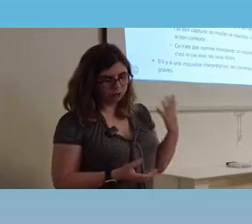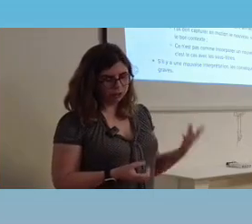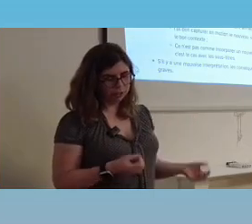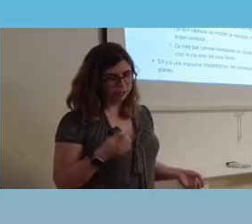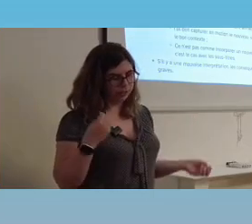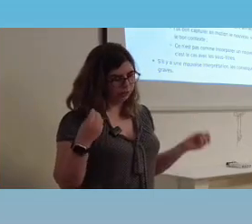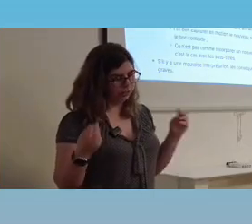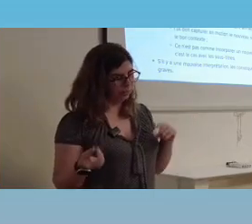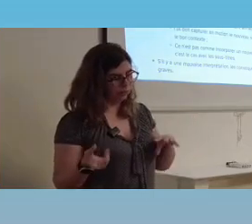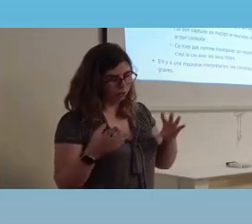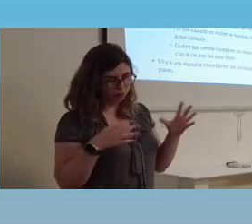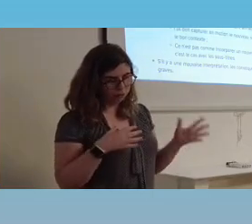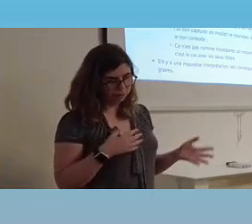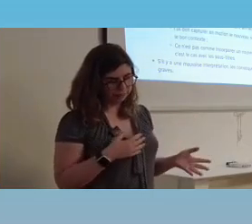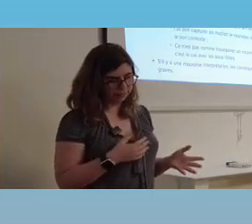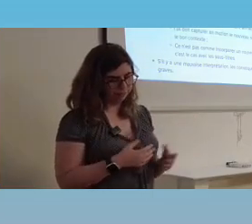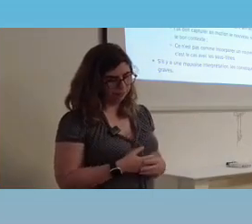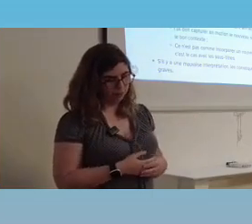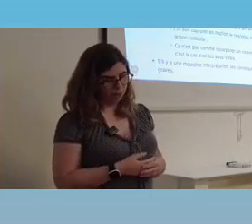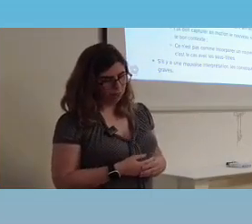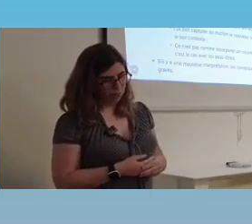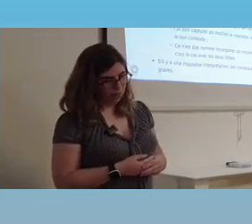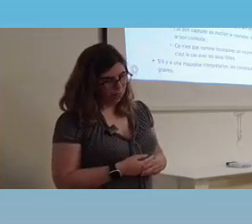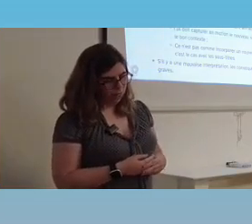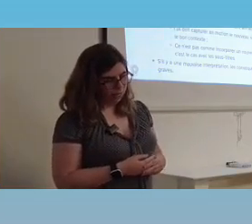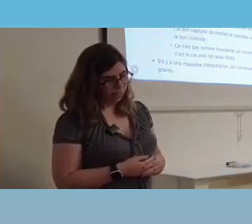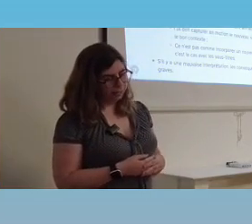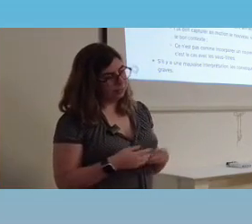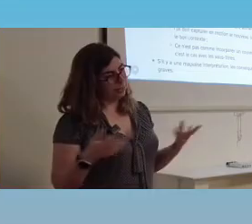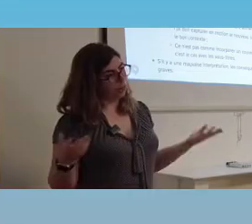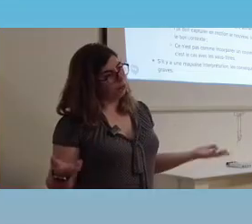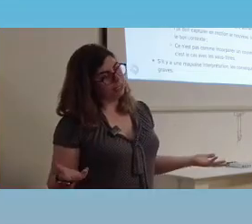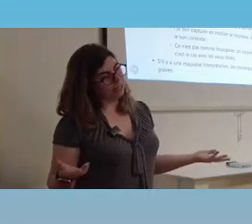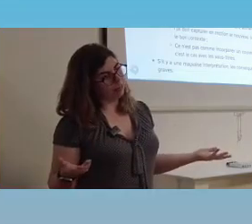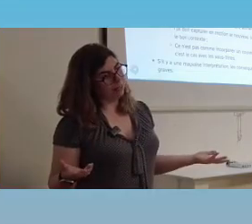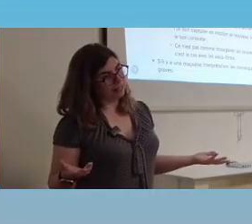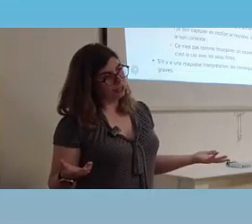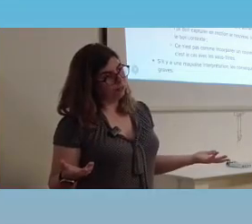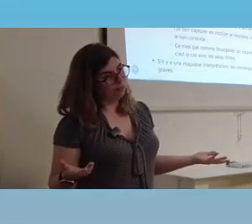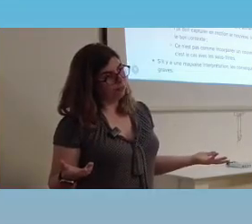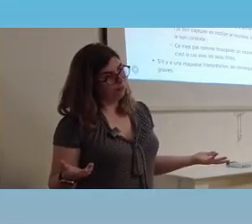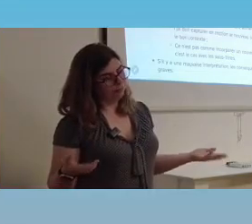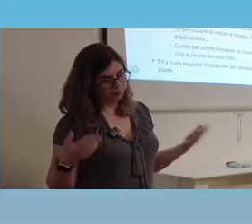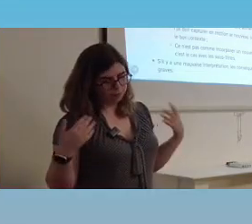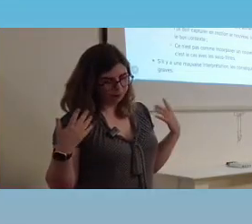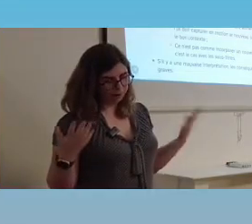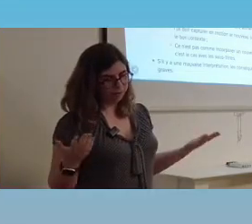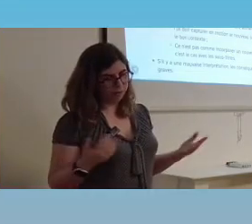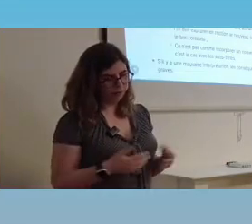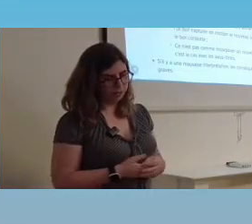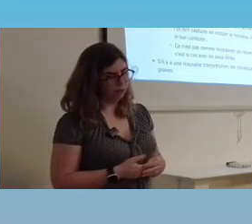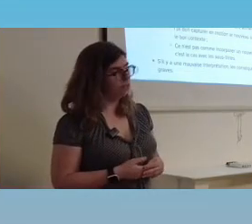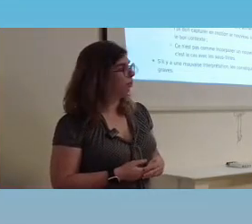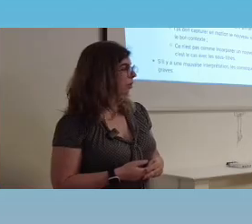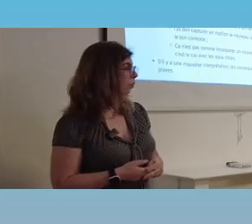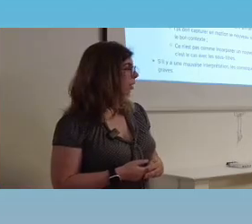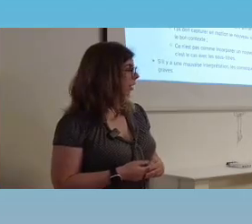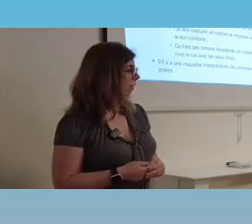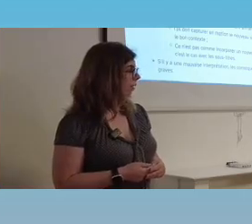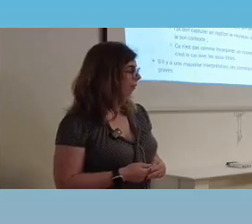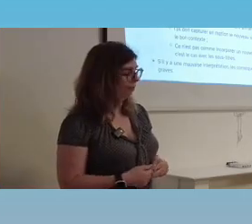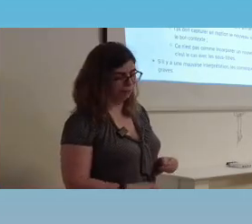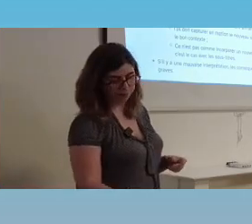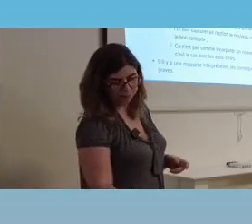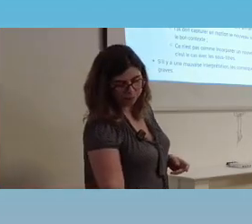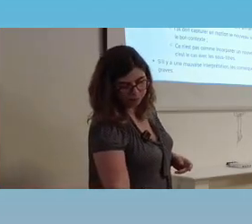signe, enregistrer, l'utiliser dans le bon contexte. Et s'il y a une mauvaise interprétation, ça peut avoir des conséquences plus ou moins